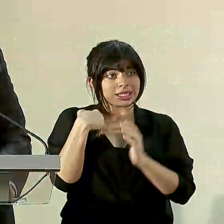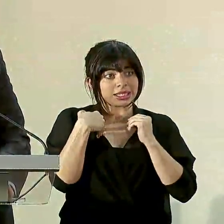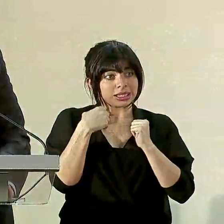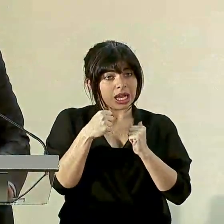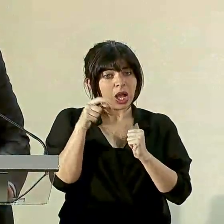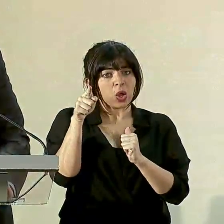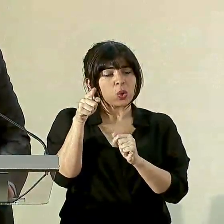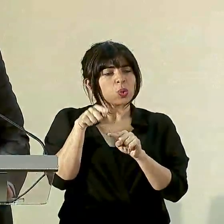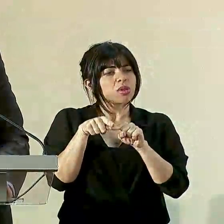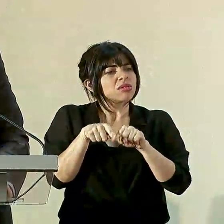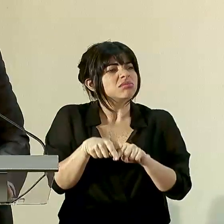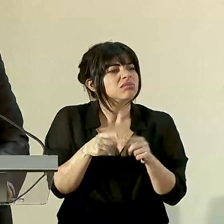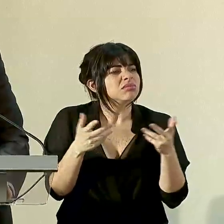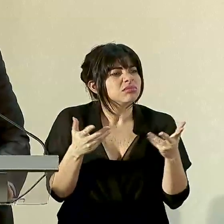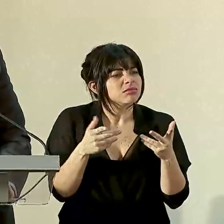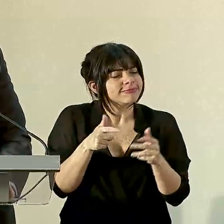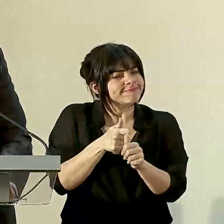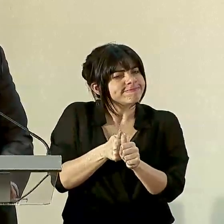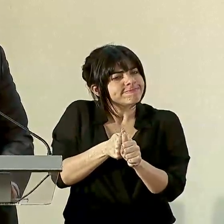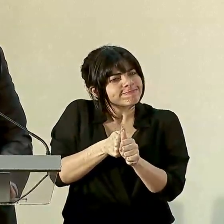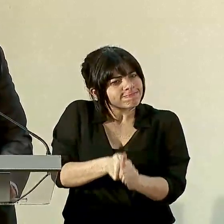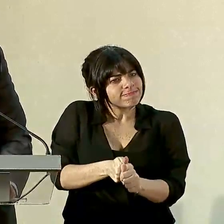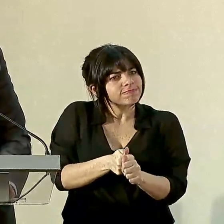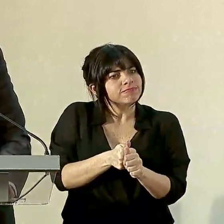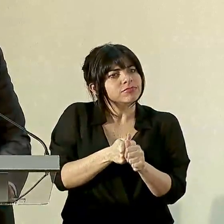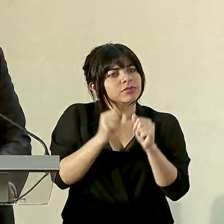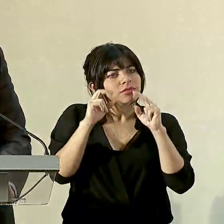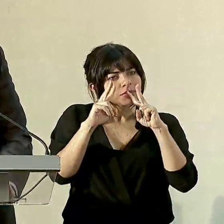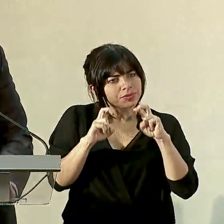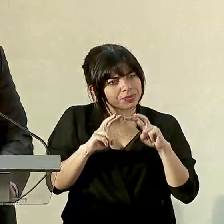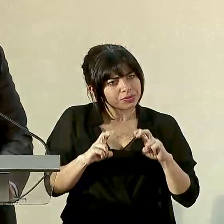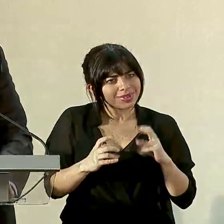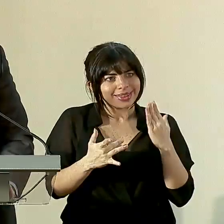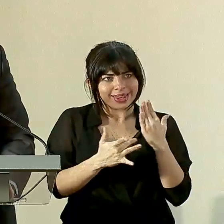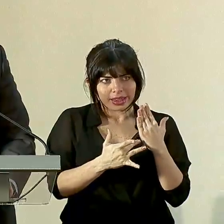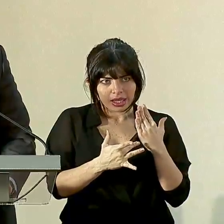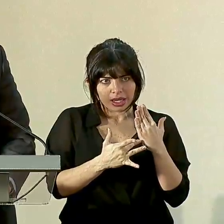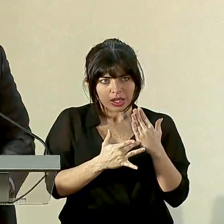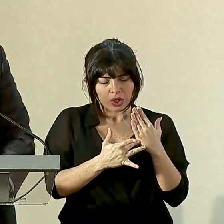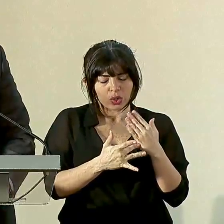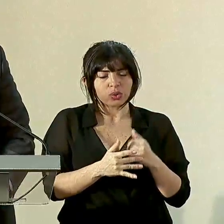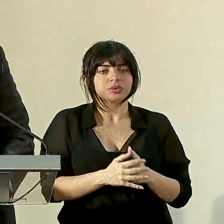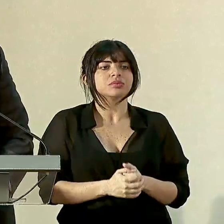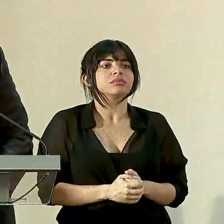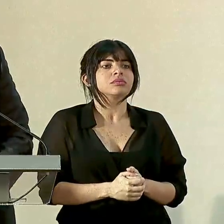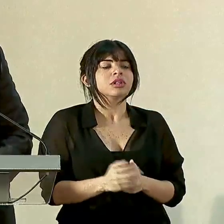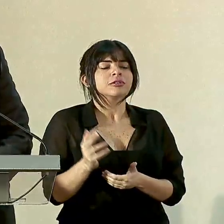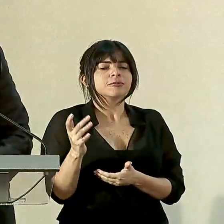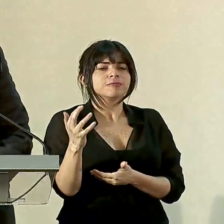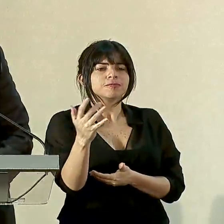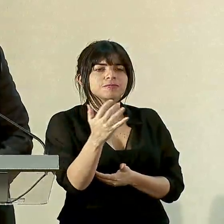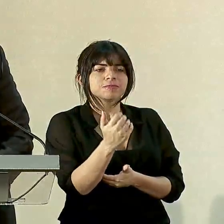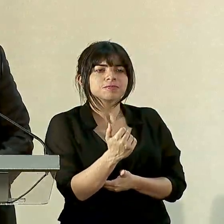está basado estrictamente en un análisis técnico y ha